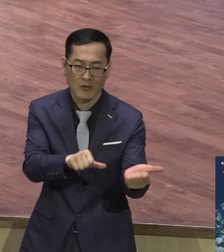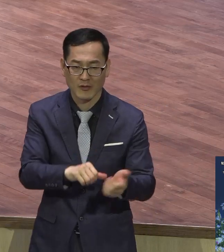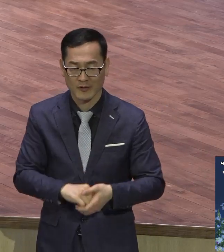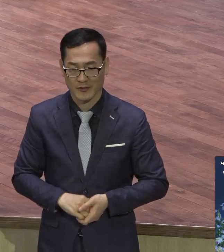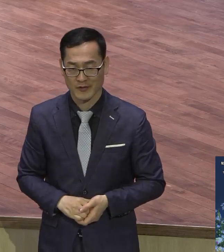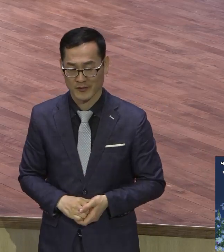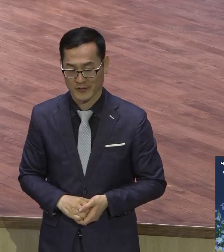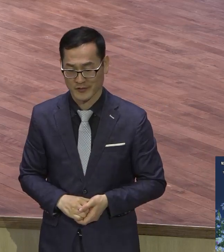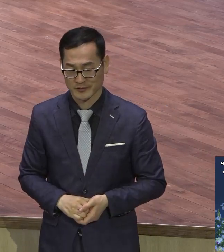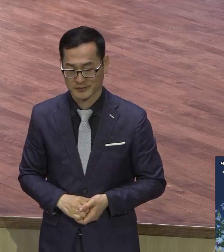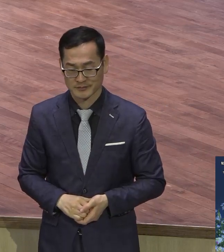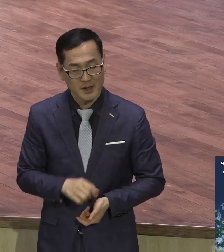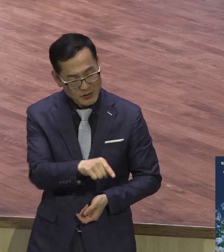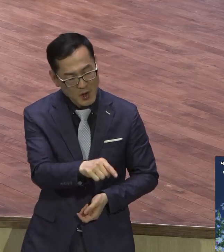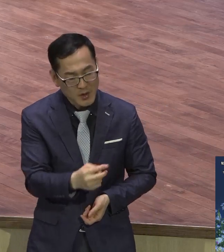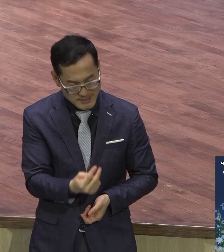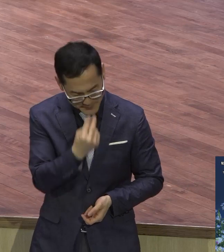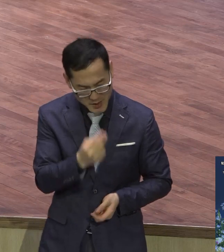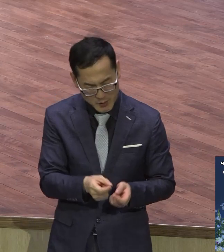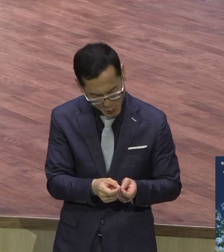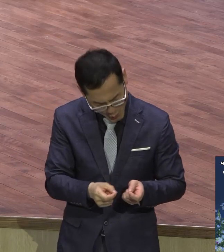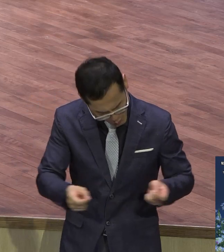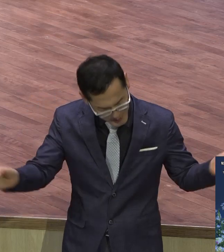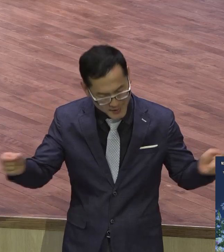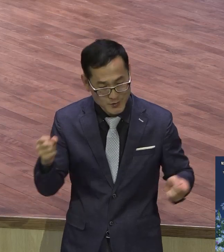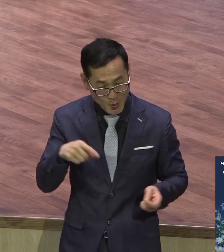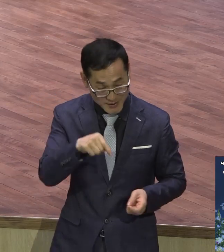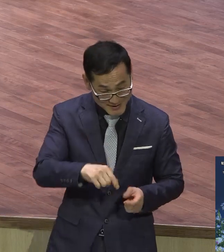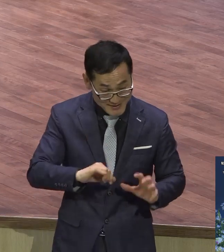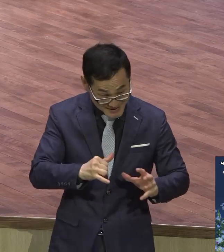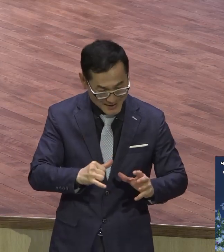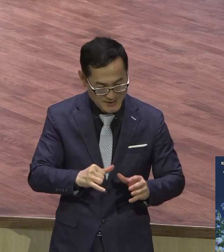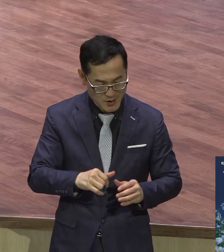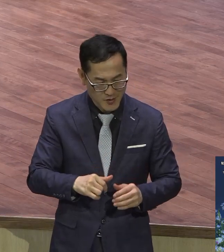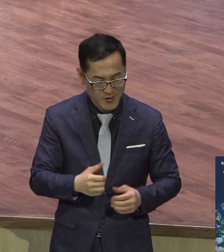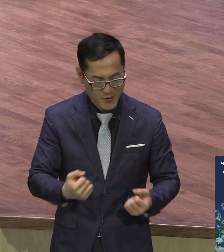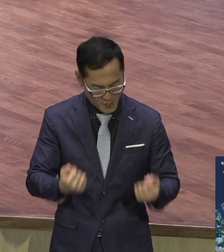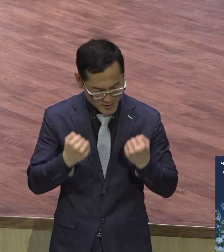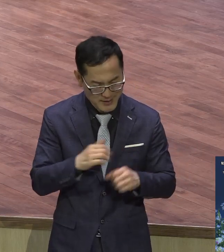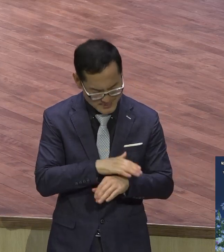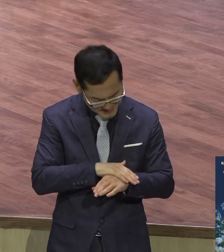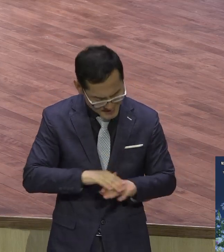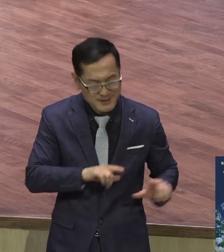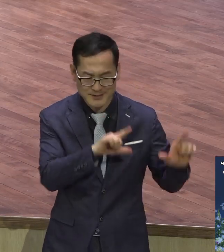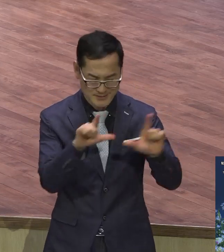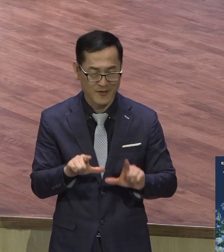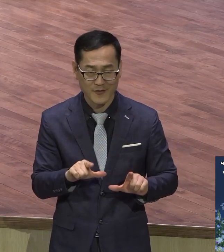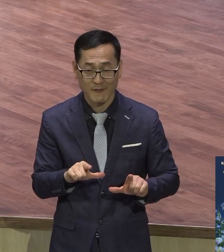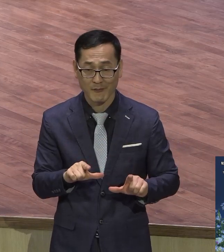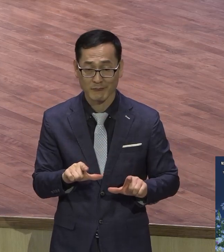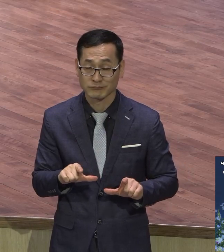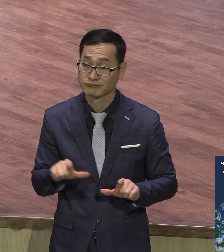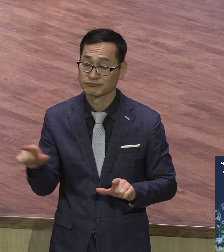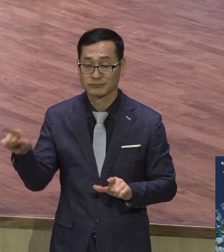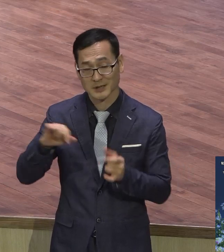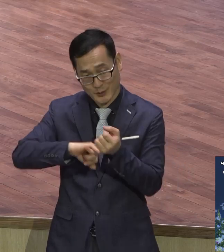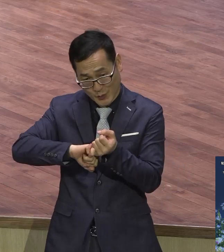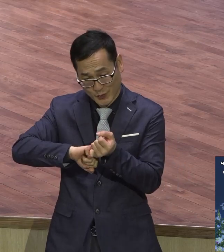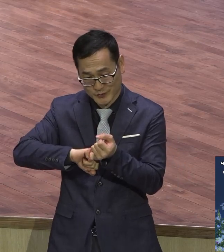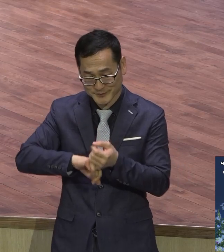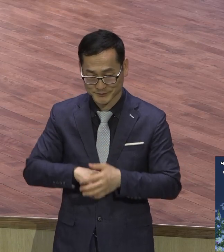너가 잘 때고 땅에서 장수하리라. 성경이 말씀하겠어요. 너가 잘